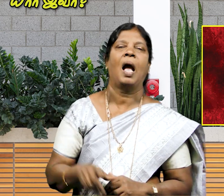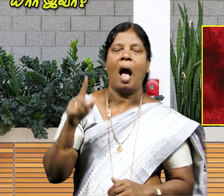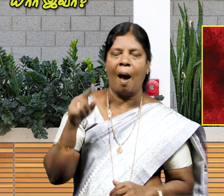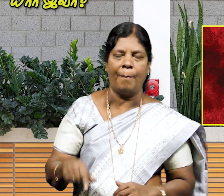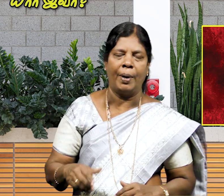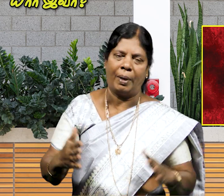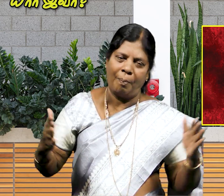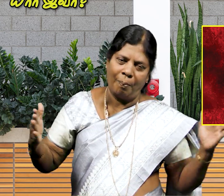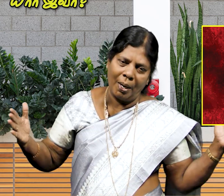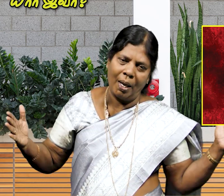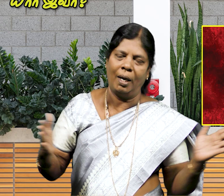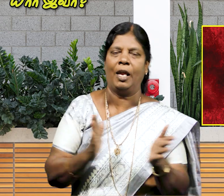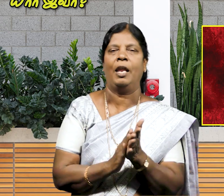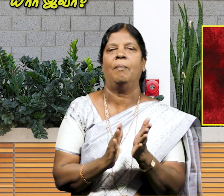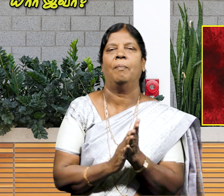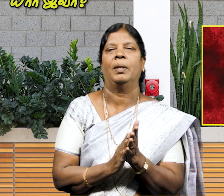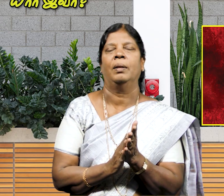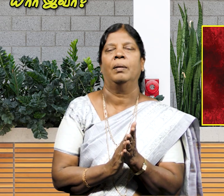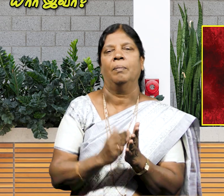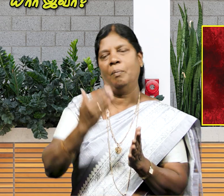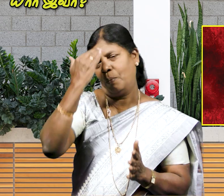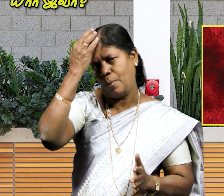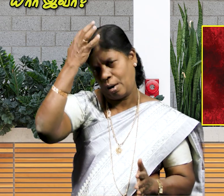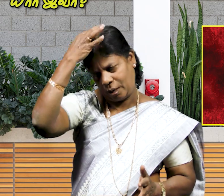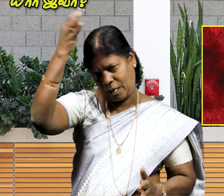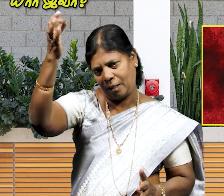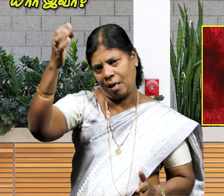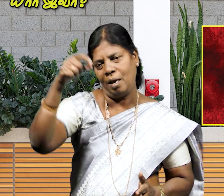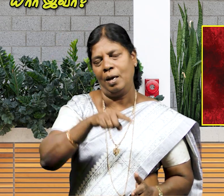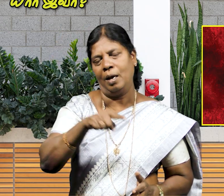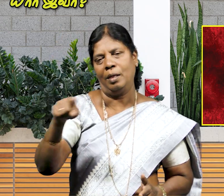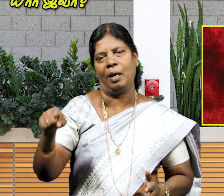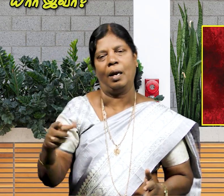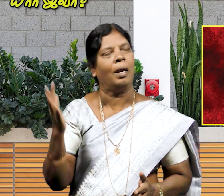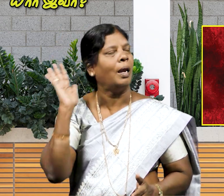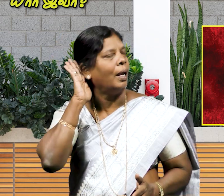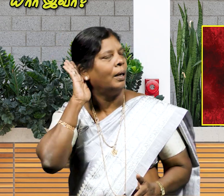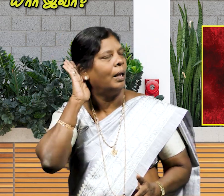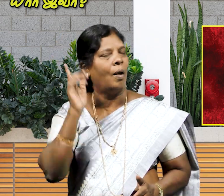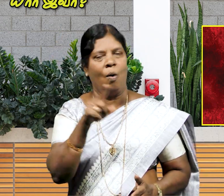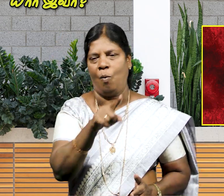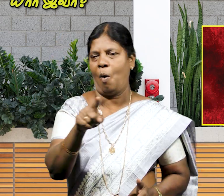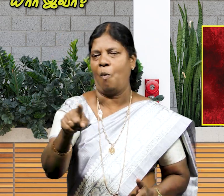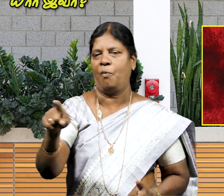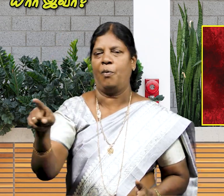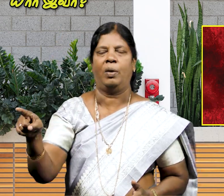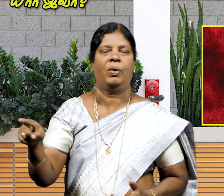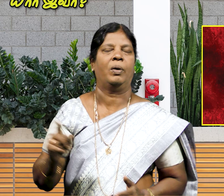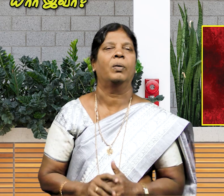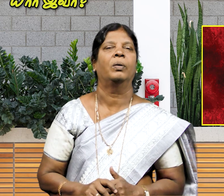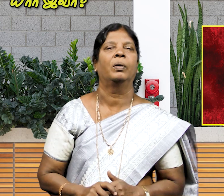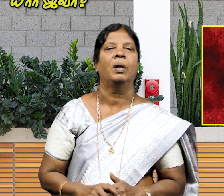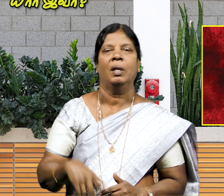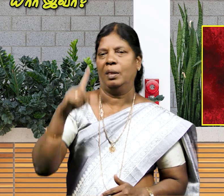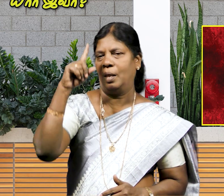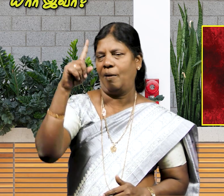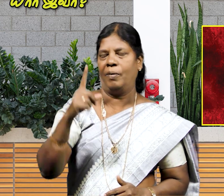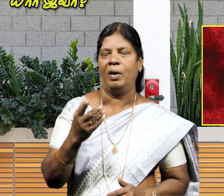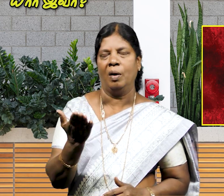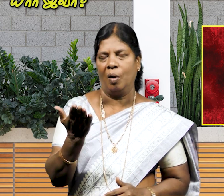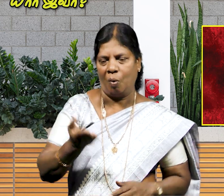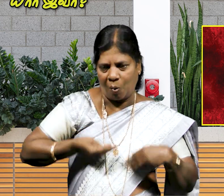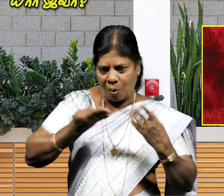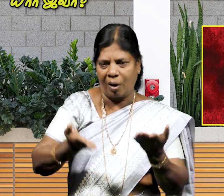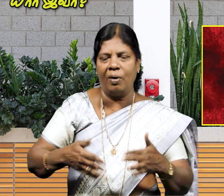அப்படிப்பட்ட பெரிய பேரின்ப பாக்கியத்தை இதை கவனிக்கிற, இதை கேட்கிற உங்கள் ஒவ்வொருவருக்கும் அவர் தர வேண்டும் என்று